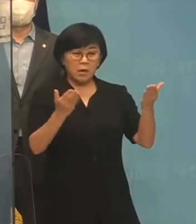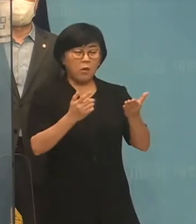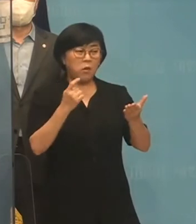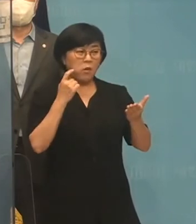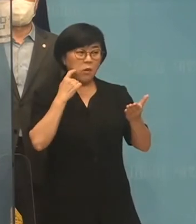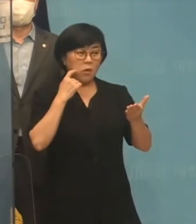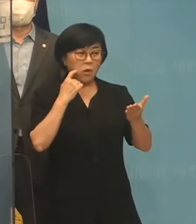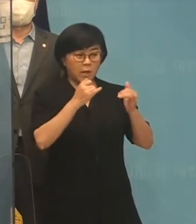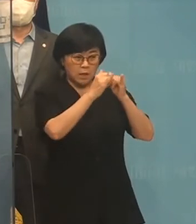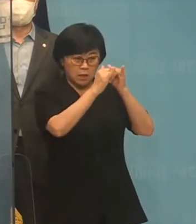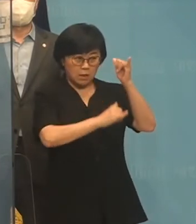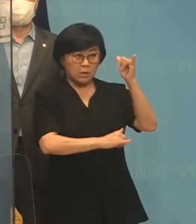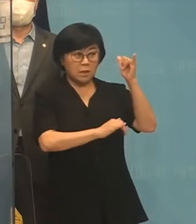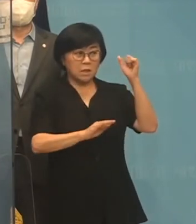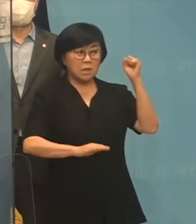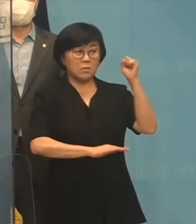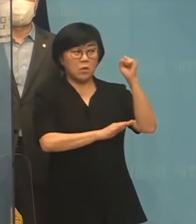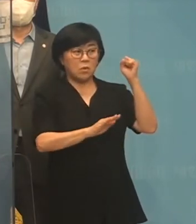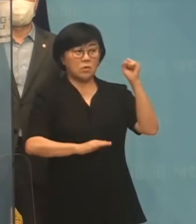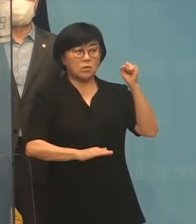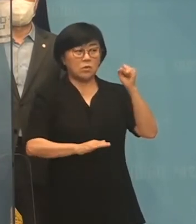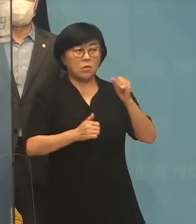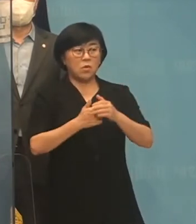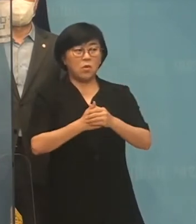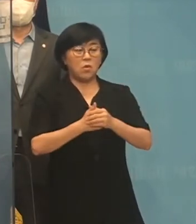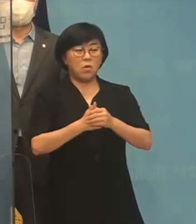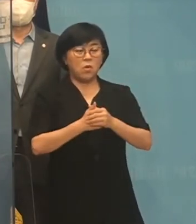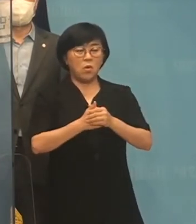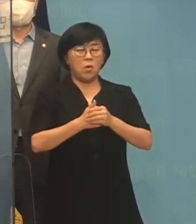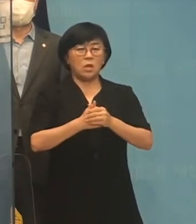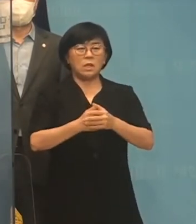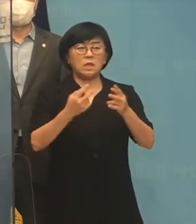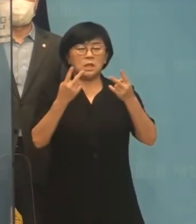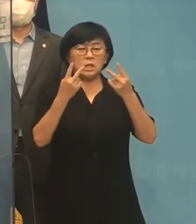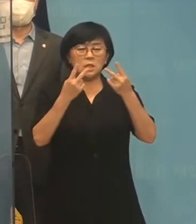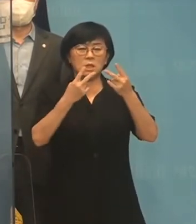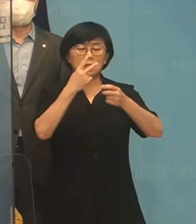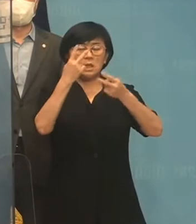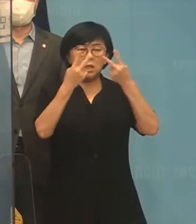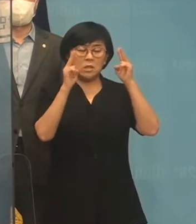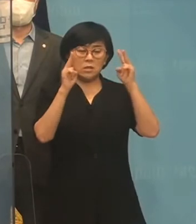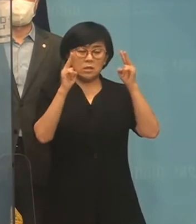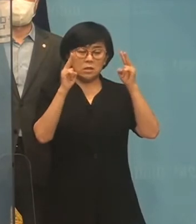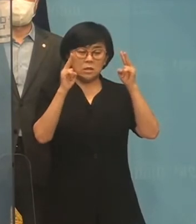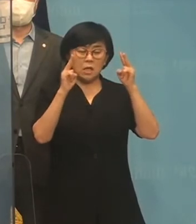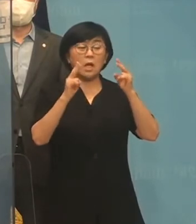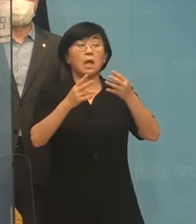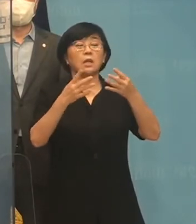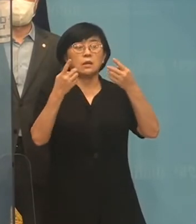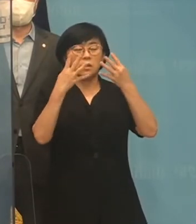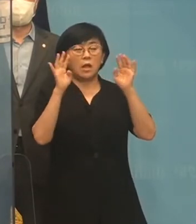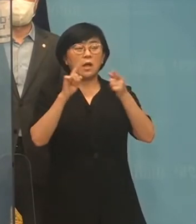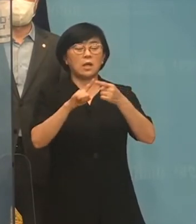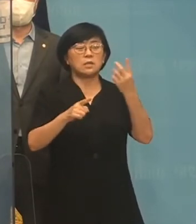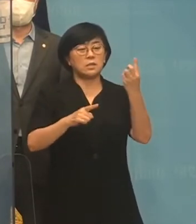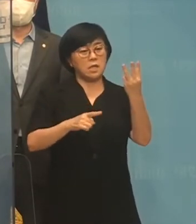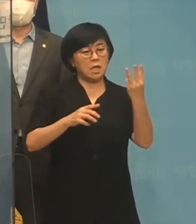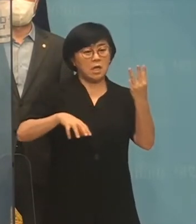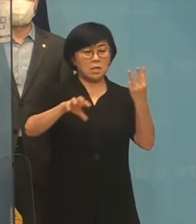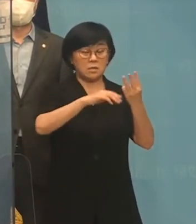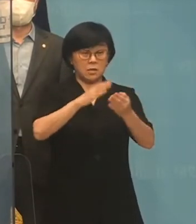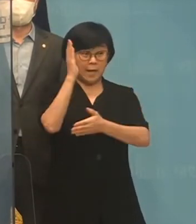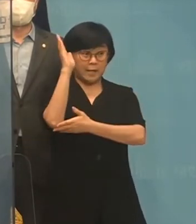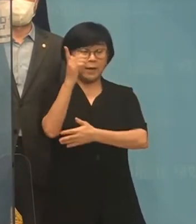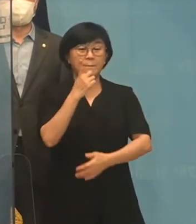이력을 바탕으로 세계의 2년제 대학에서 강의를 하였습니다. 그리고